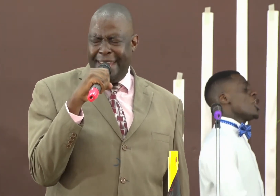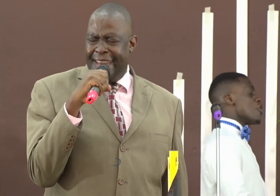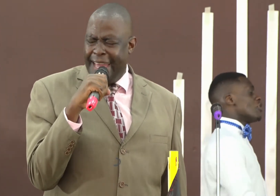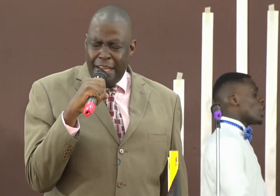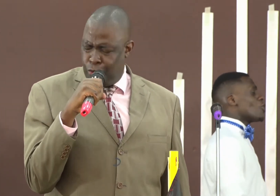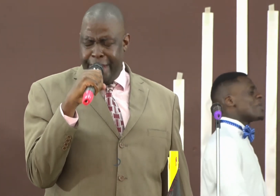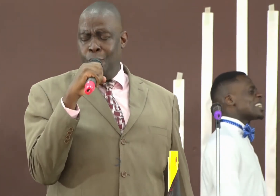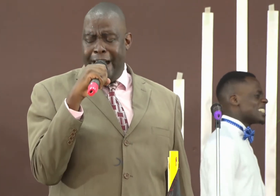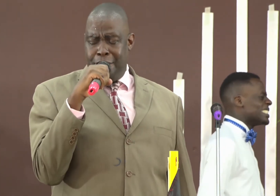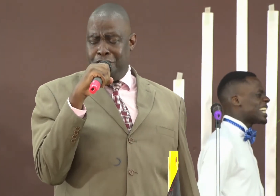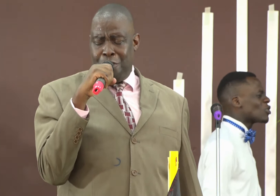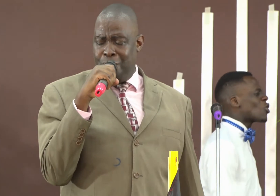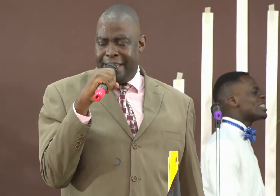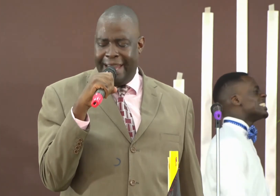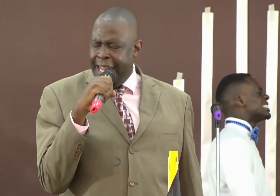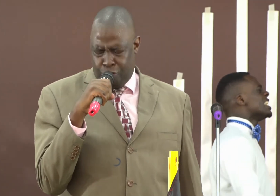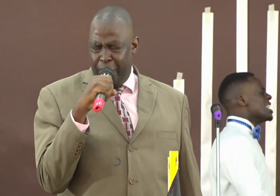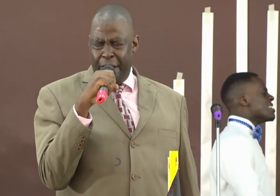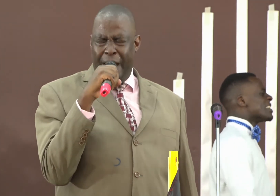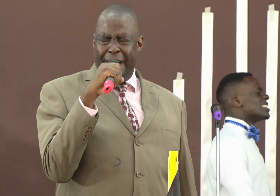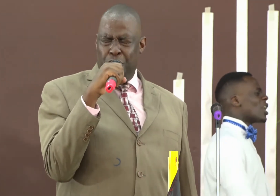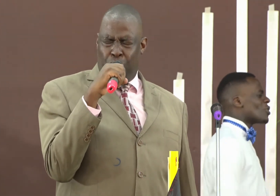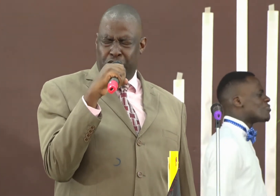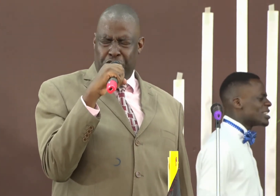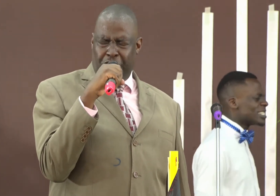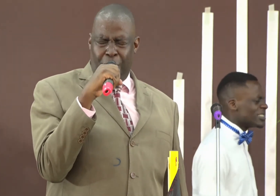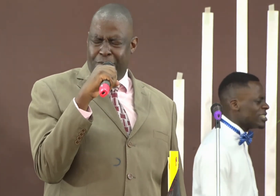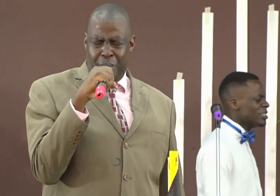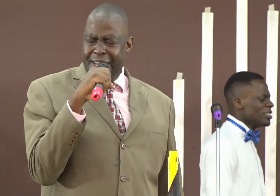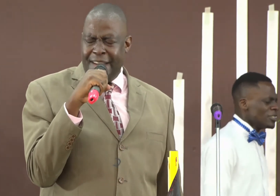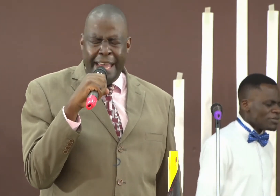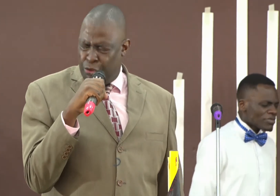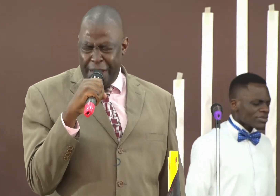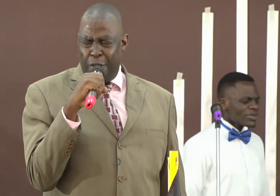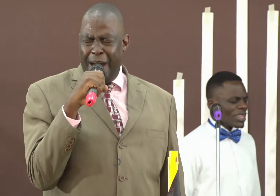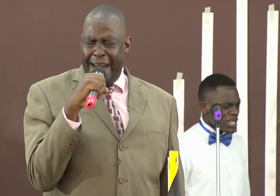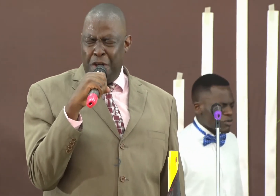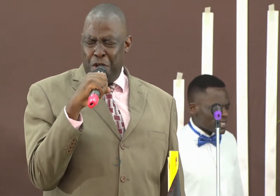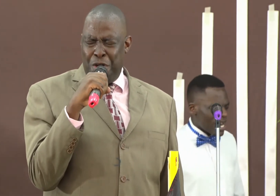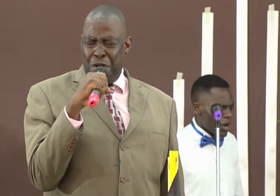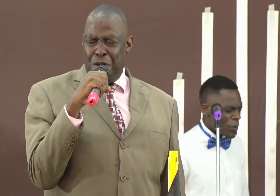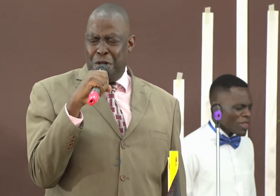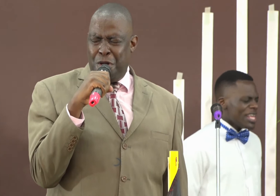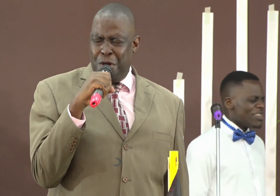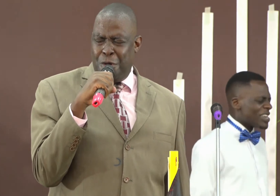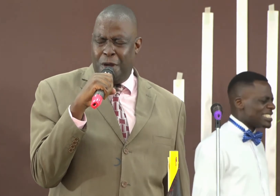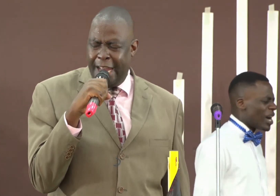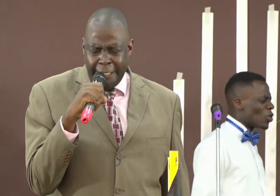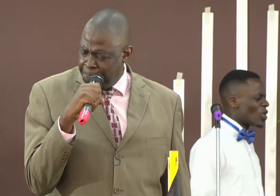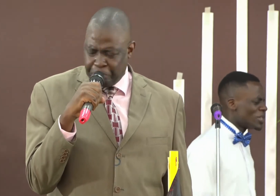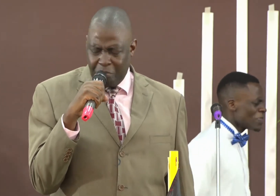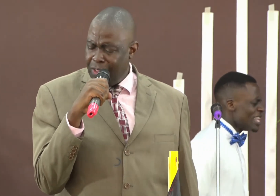lyaffe twewaayo gy'oli twewaayo okukozesebwa kwe twewaayo